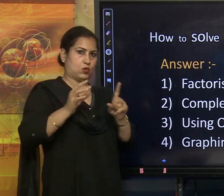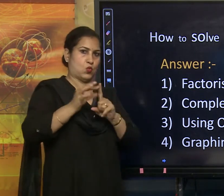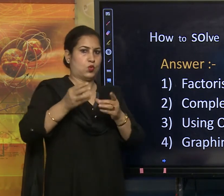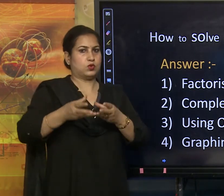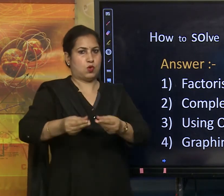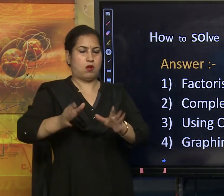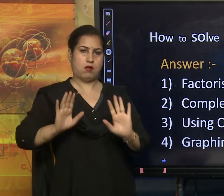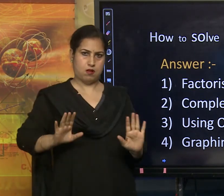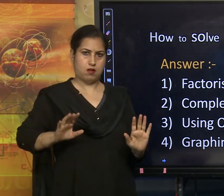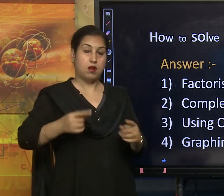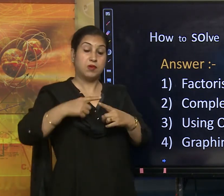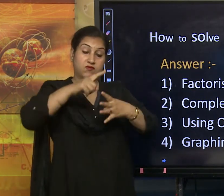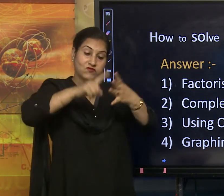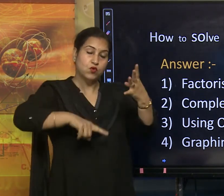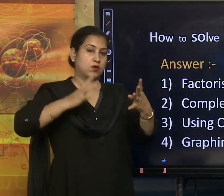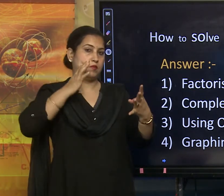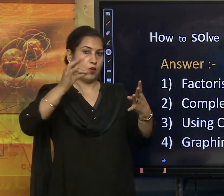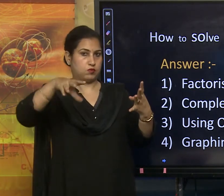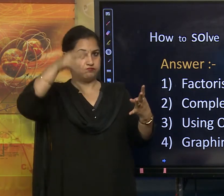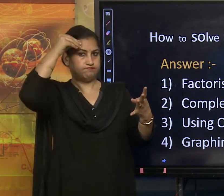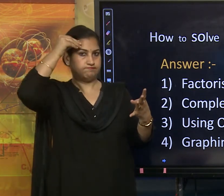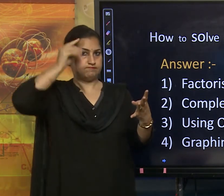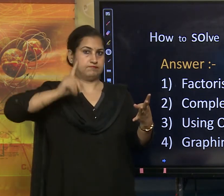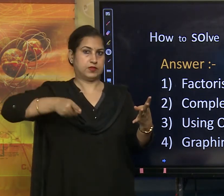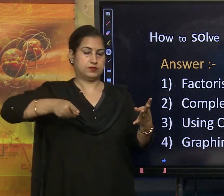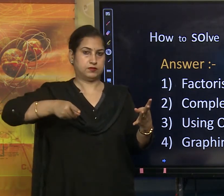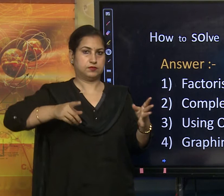भी एक विधि से, एक मेथड से इन्हें हल कर सकते हैं।